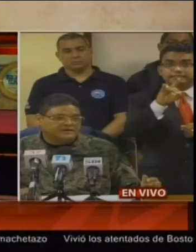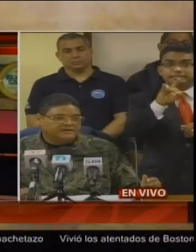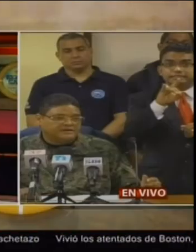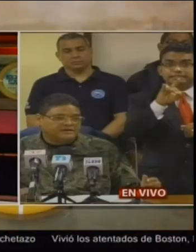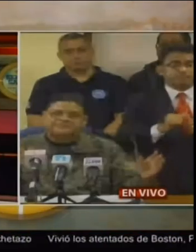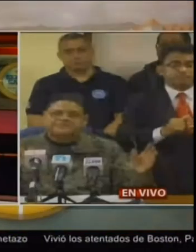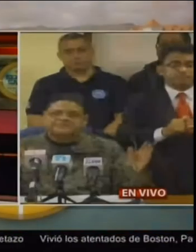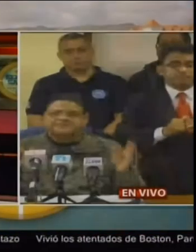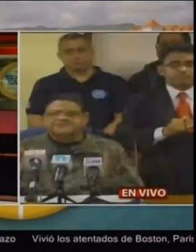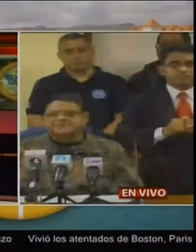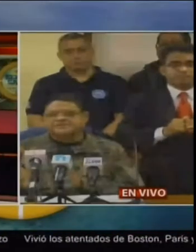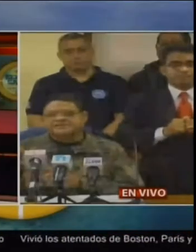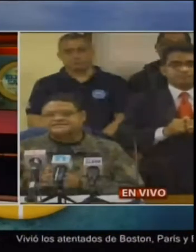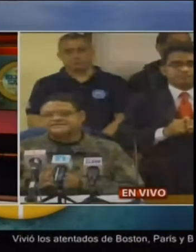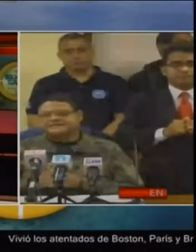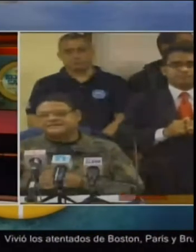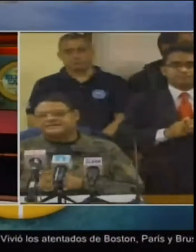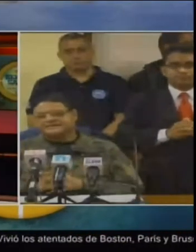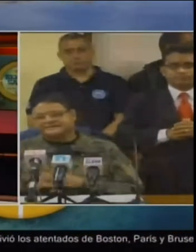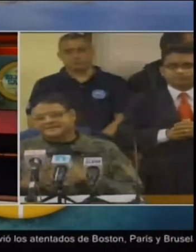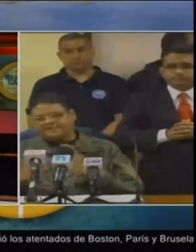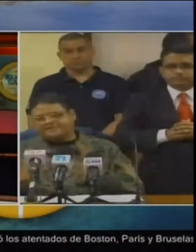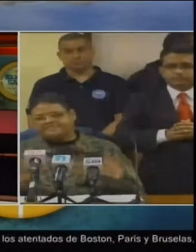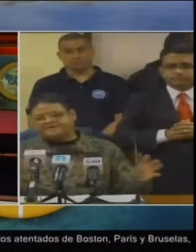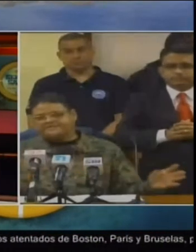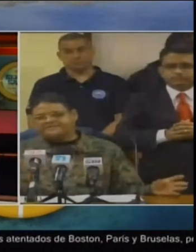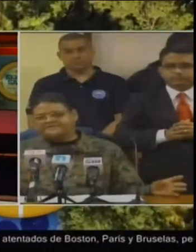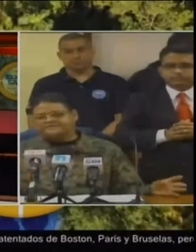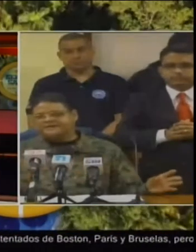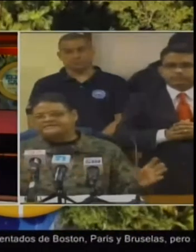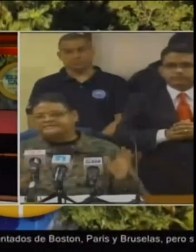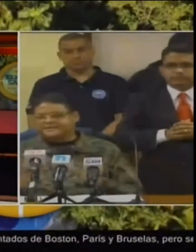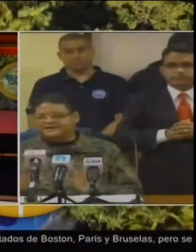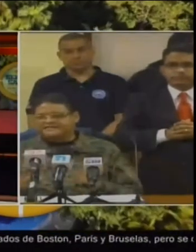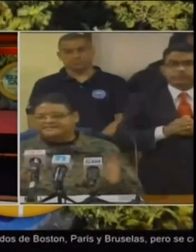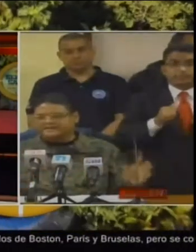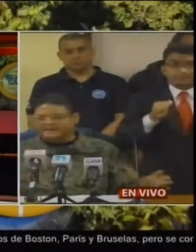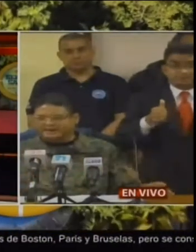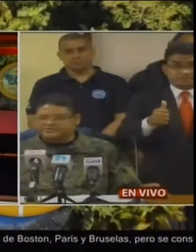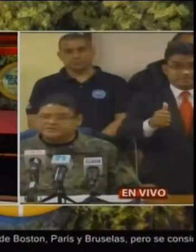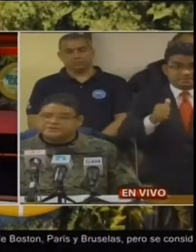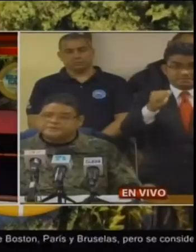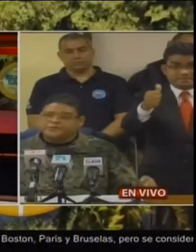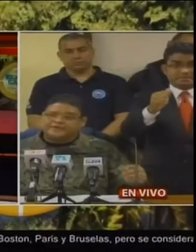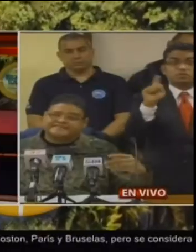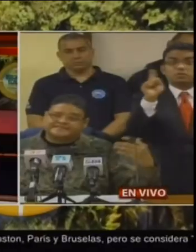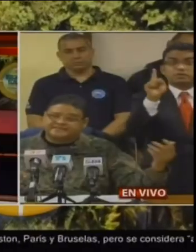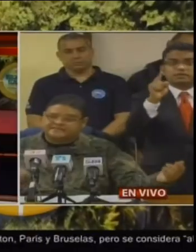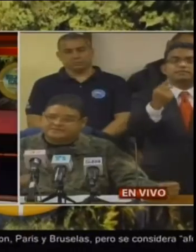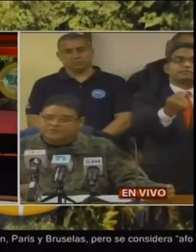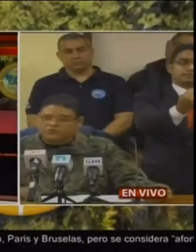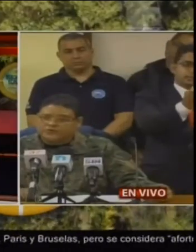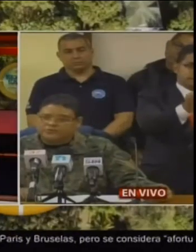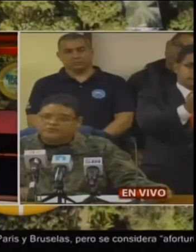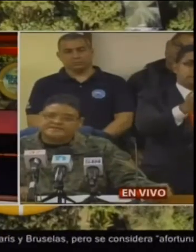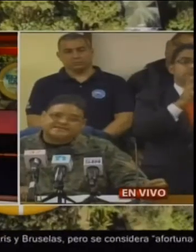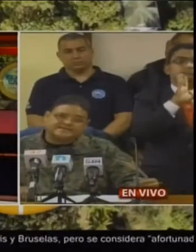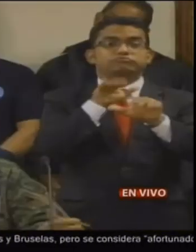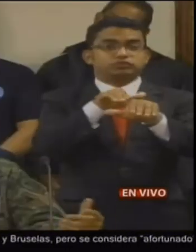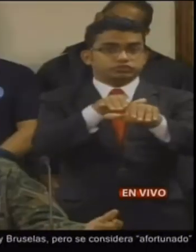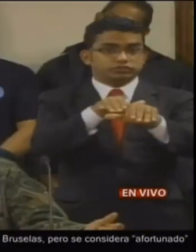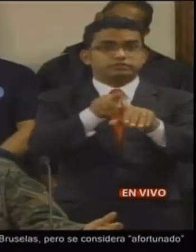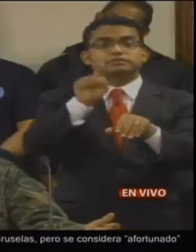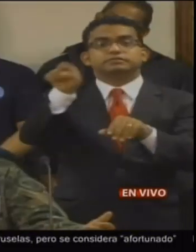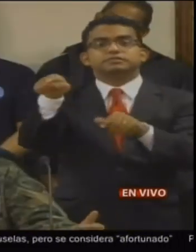Bien, amigos, ahí estuvimos escuchando este reporte de parte del Centro de Operaciones de Emergencias en este operativo de Semana Santa 2016.